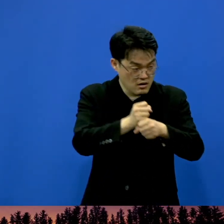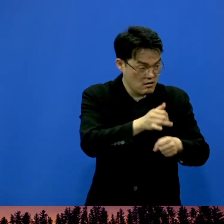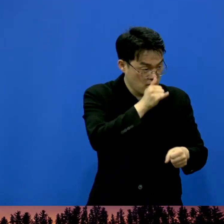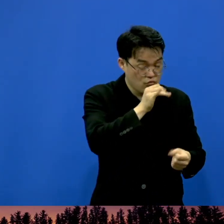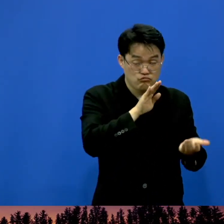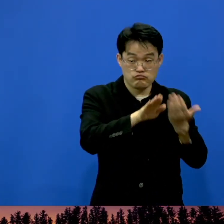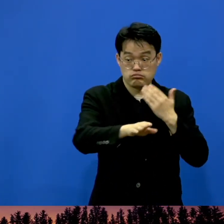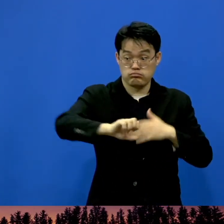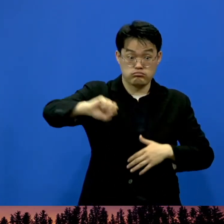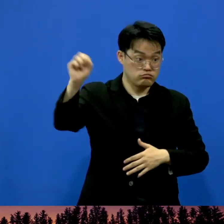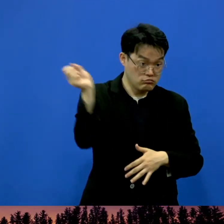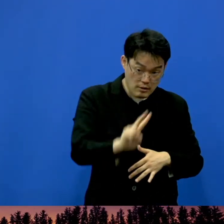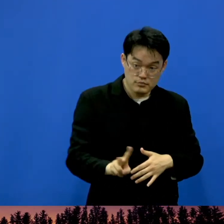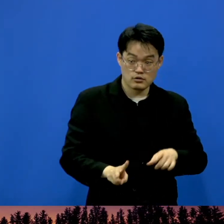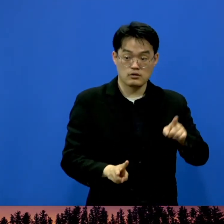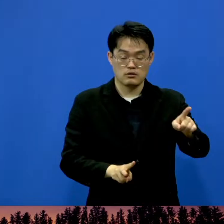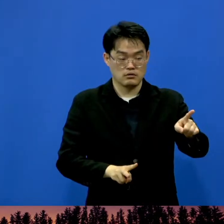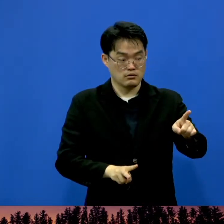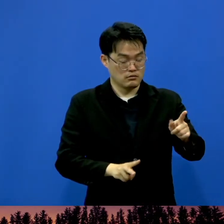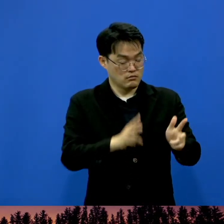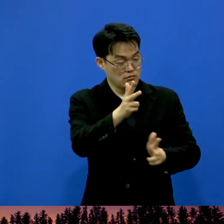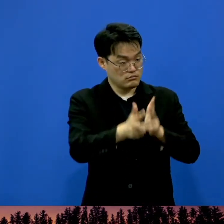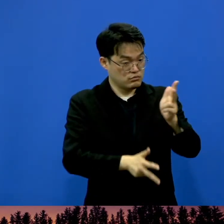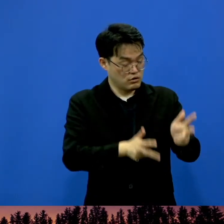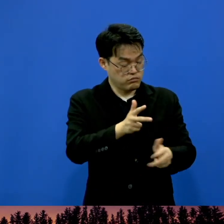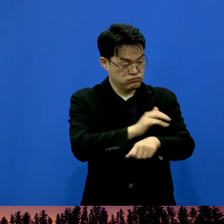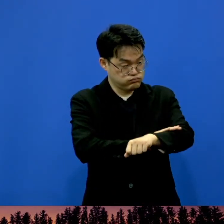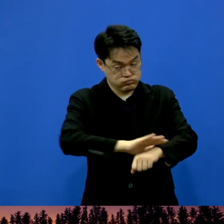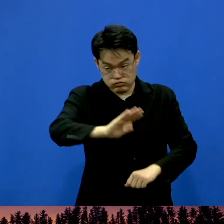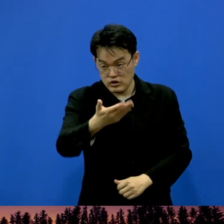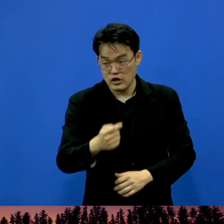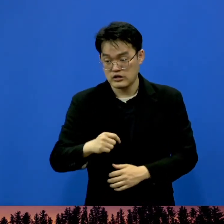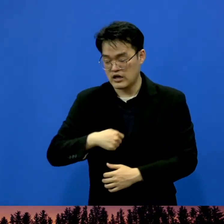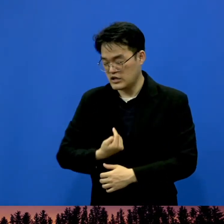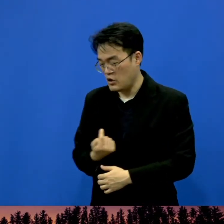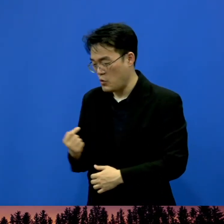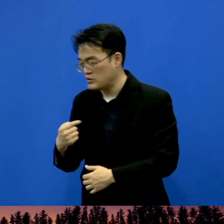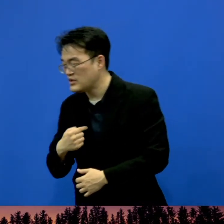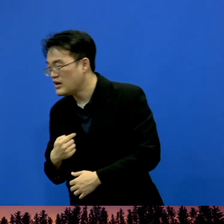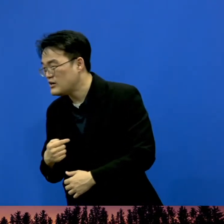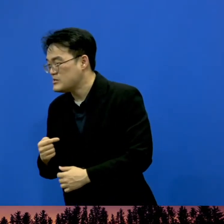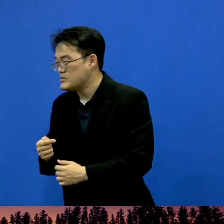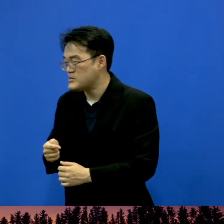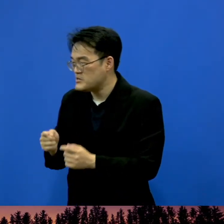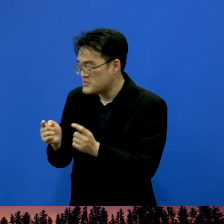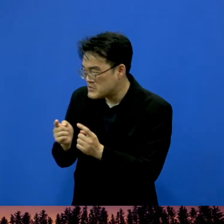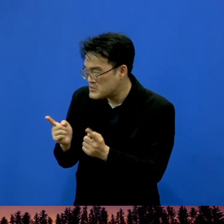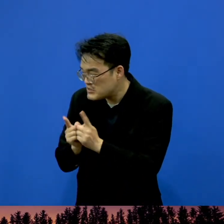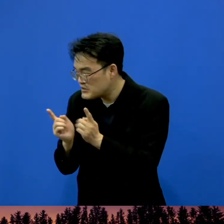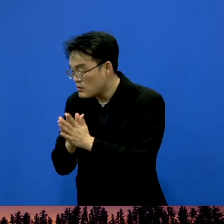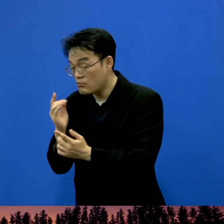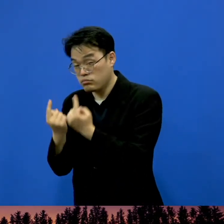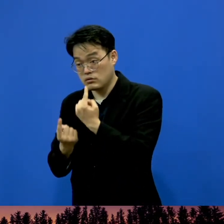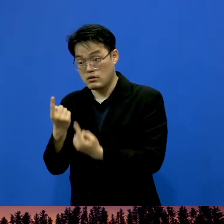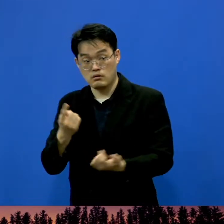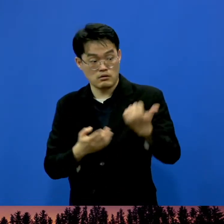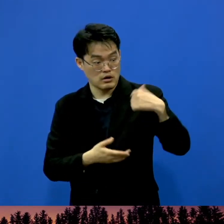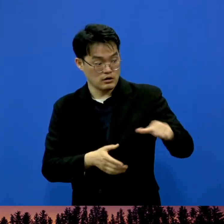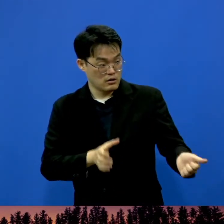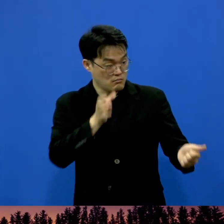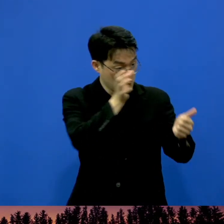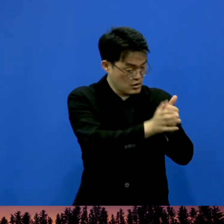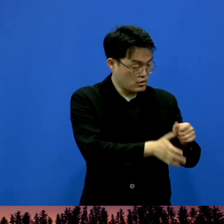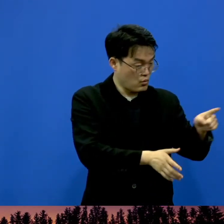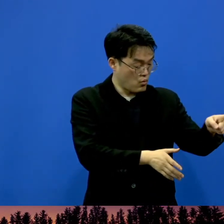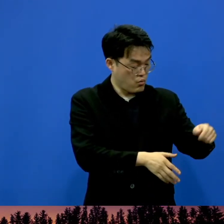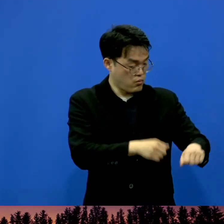그냥 갑자기 일어나 버렸대요. 그냥 완전 자기가 재래식으로 할 때는 게임이 안 되게. 이게 다른 거잖아요. 요즘은 이